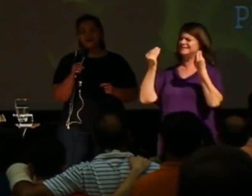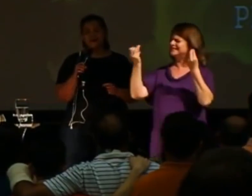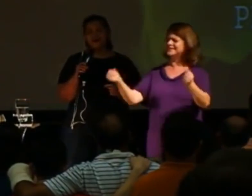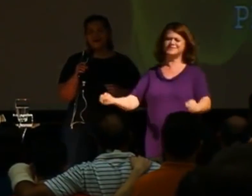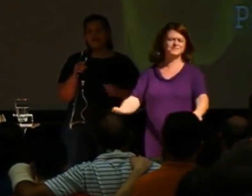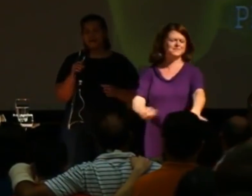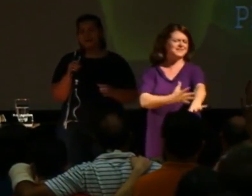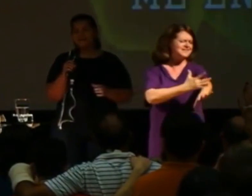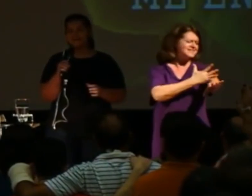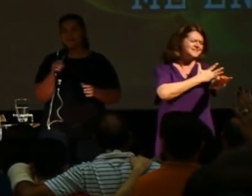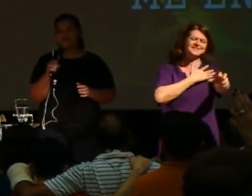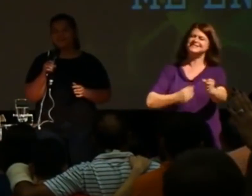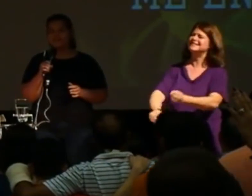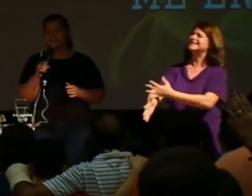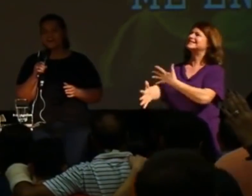Oh,